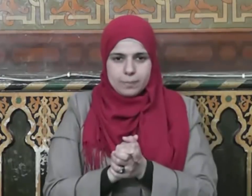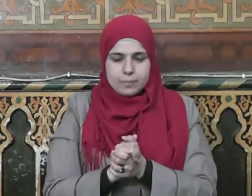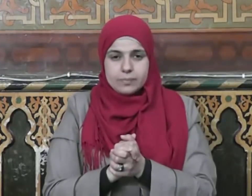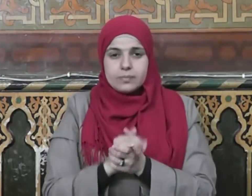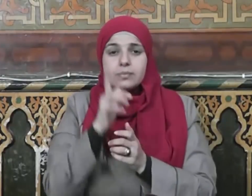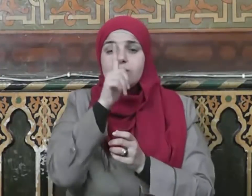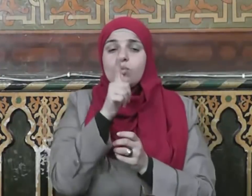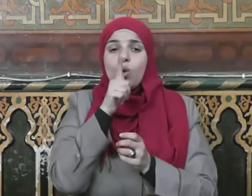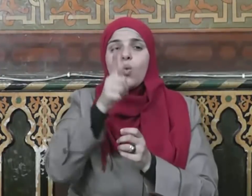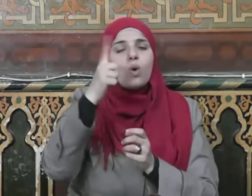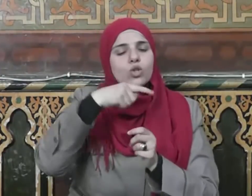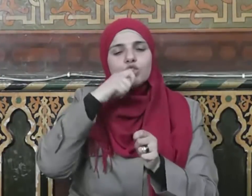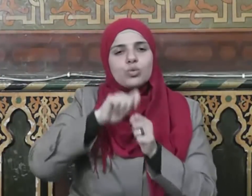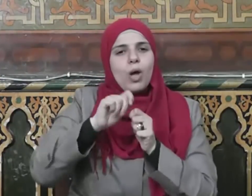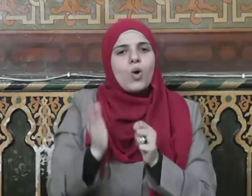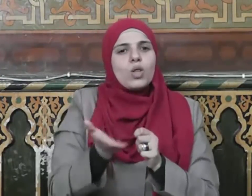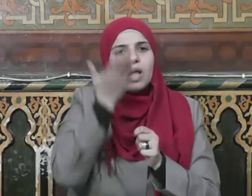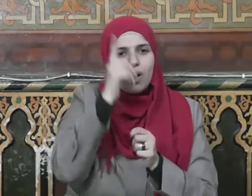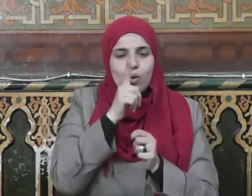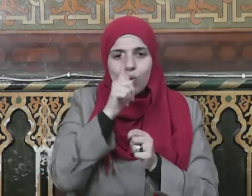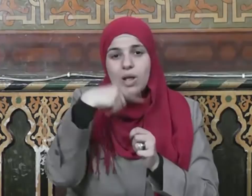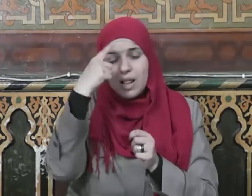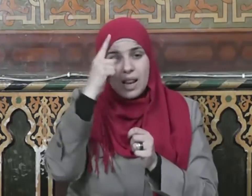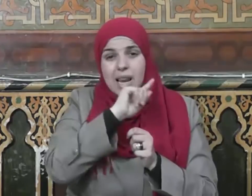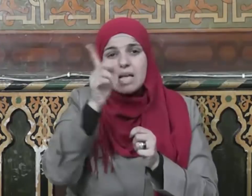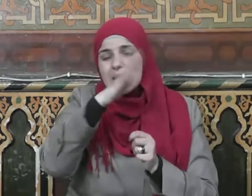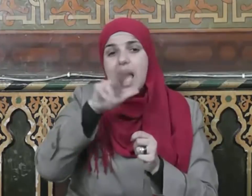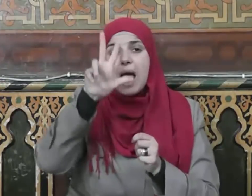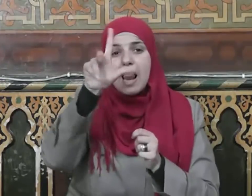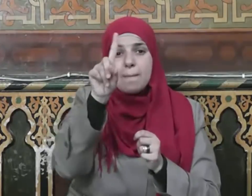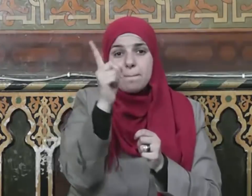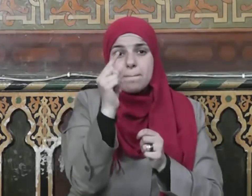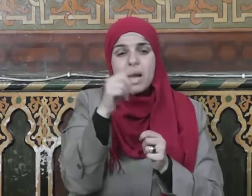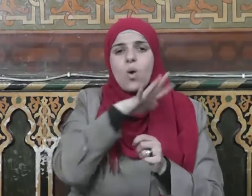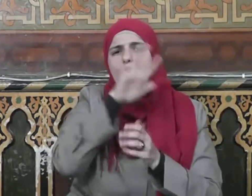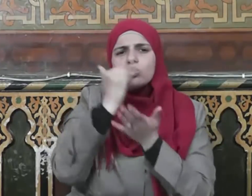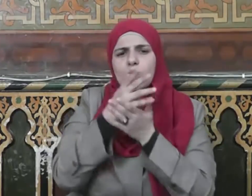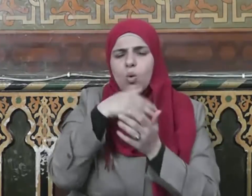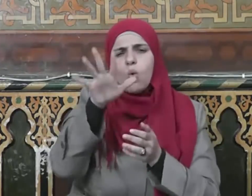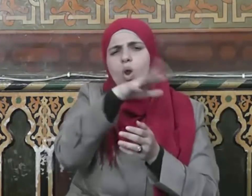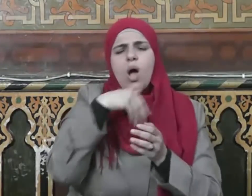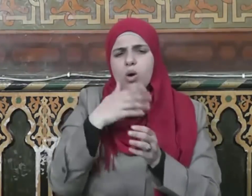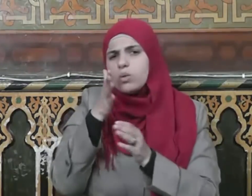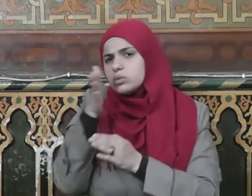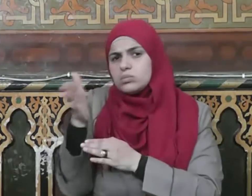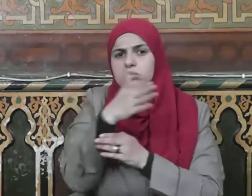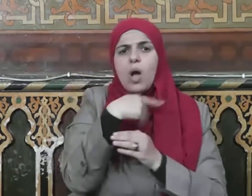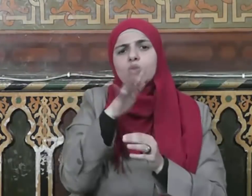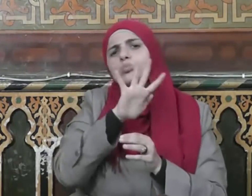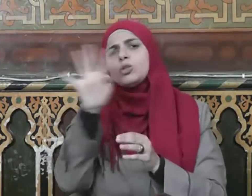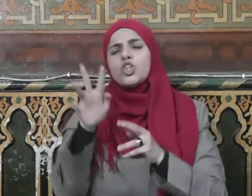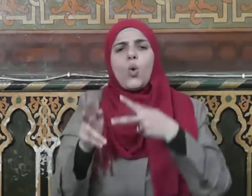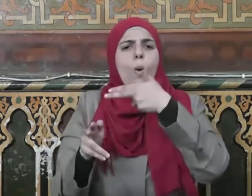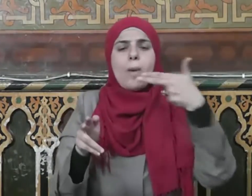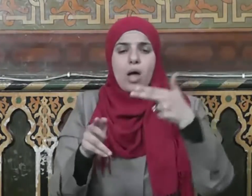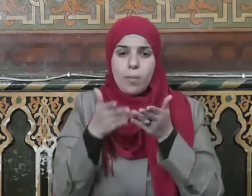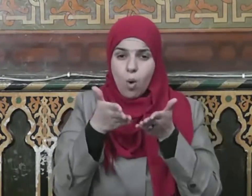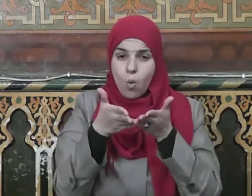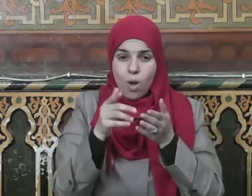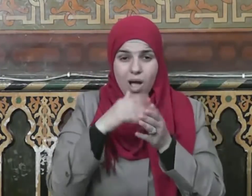ويقول جل وعلا: ليس البر أن تولوا وجوهكم قبل المشرق والمغرب، ولكن